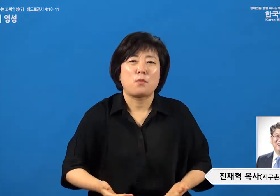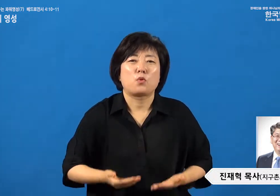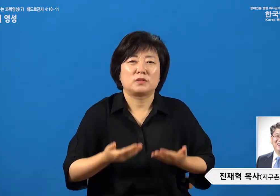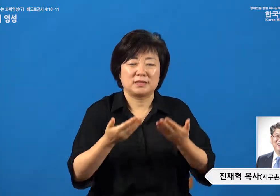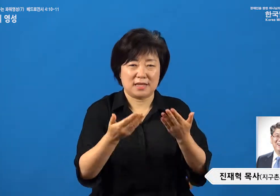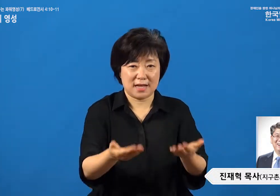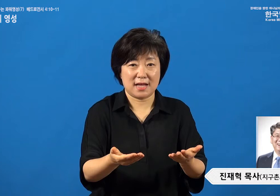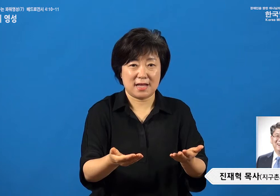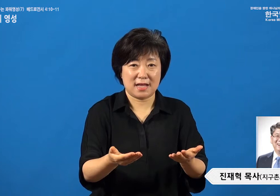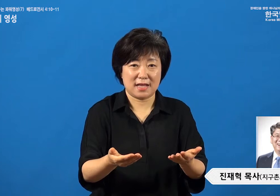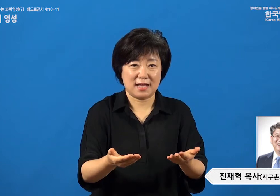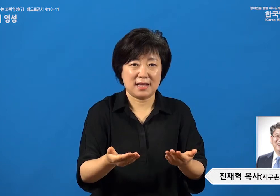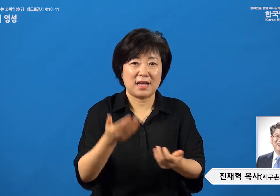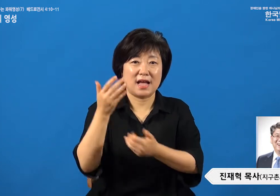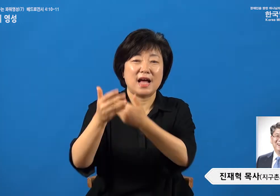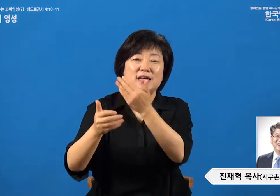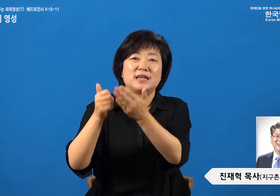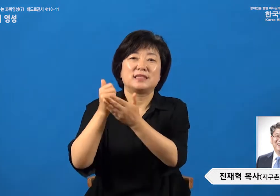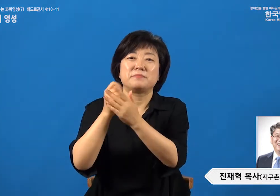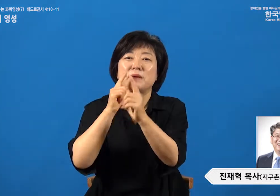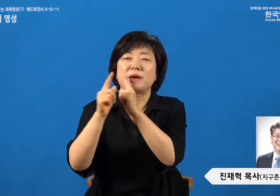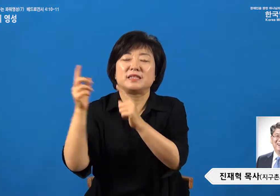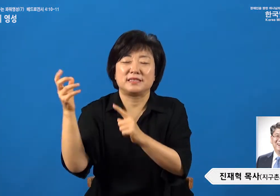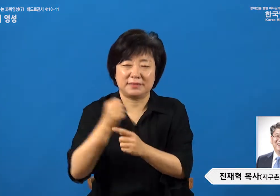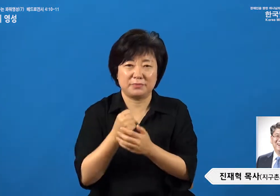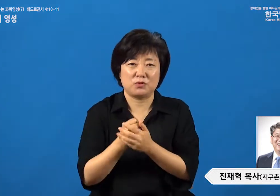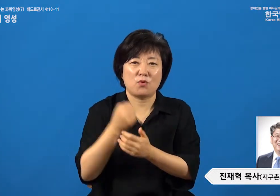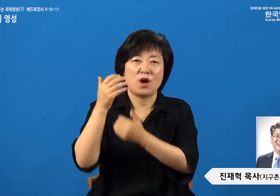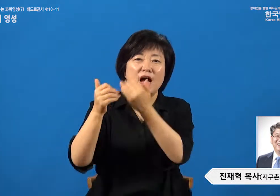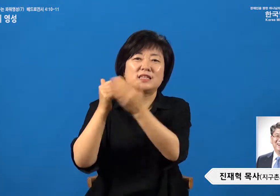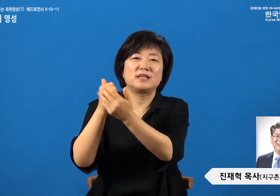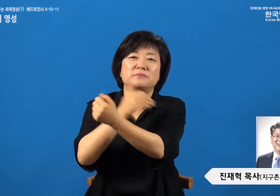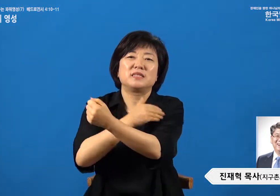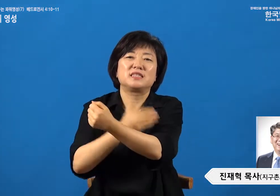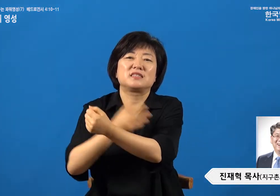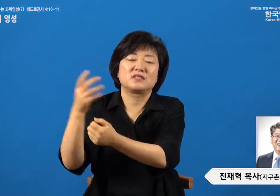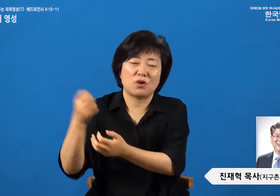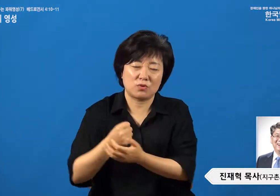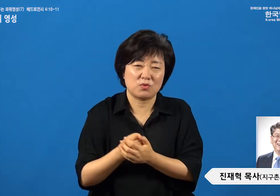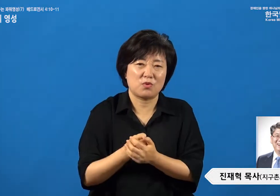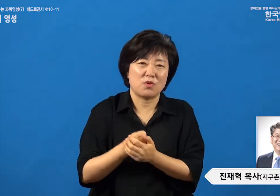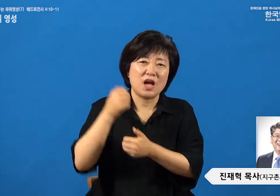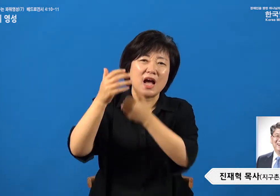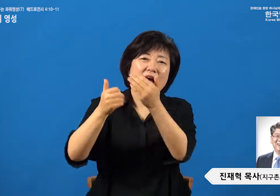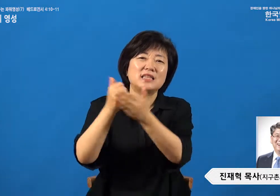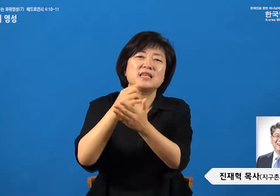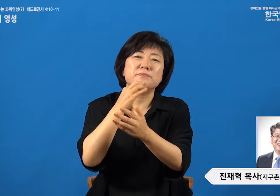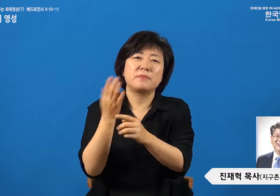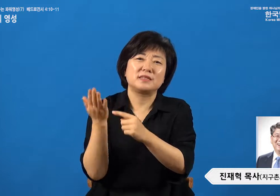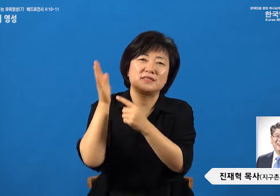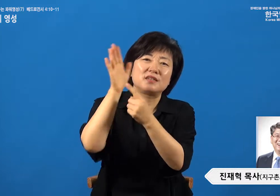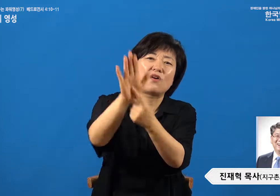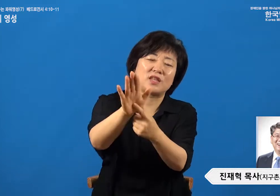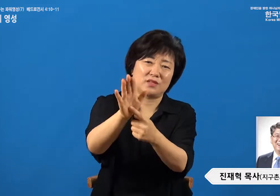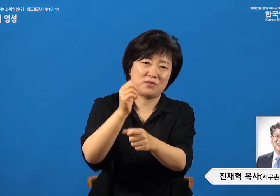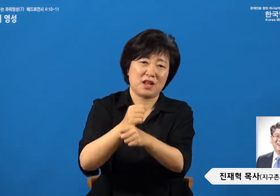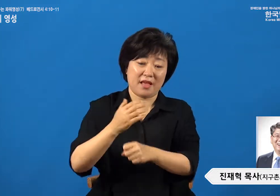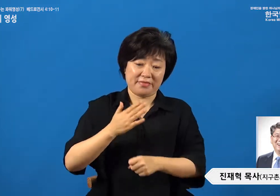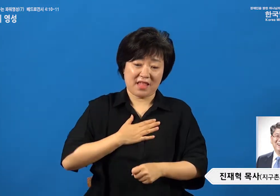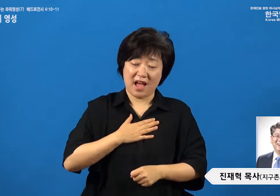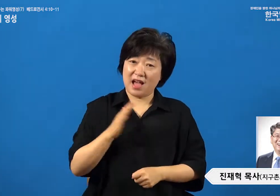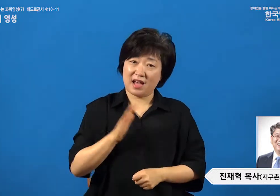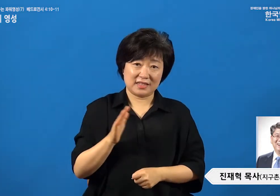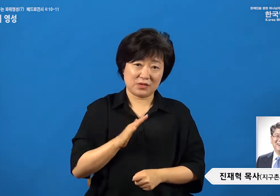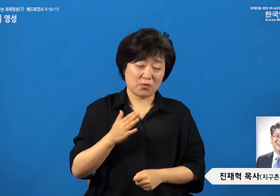말씀합니다. 봉사 하나님의 말씀으로, 하나님의 능력으로 하나님이 드러나도록 하라.